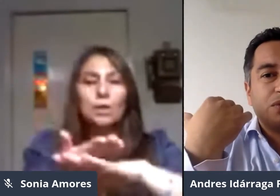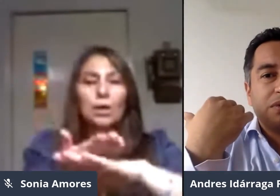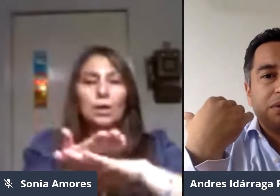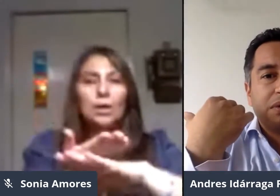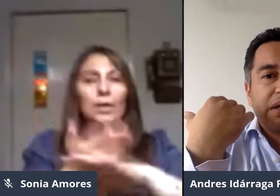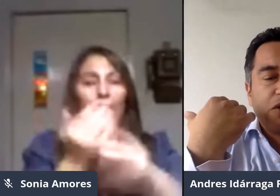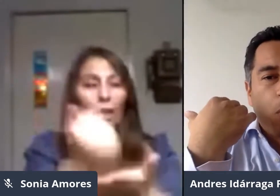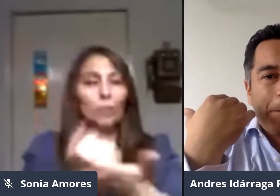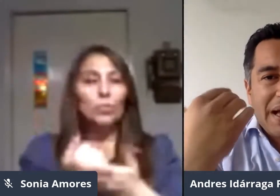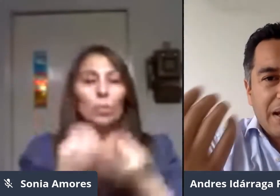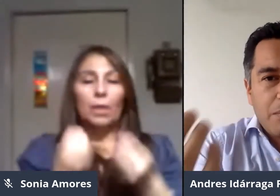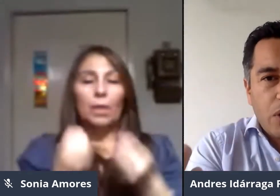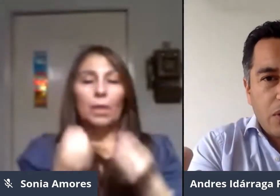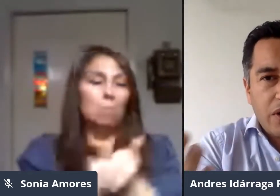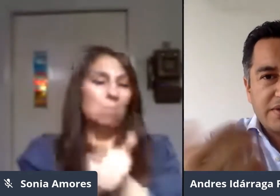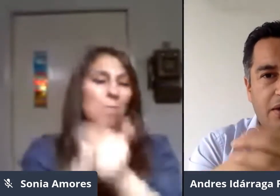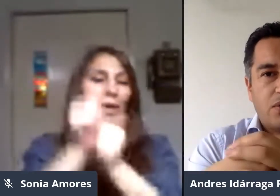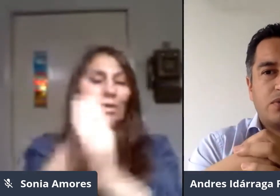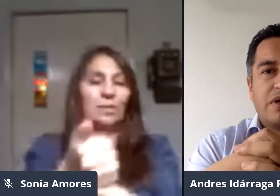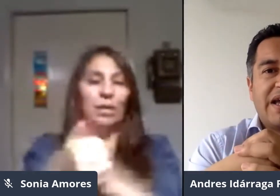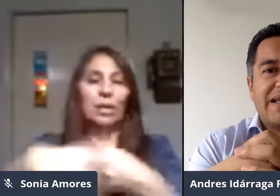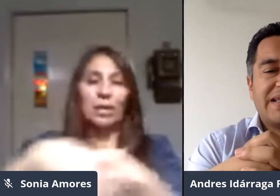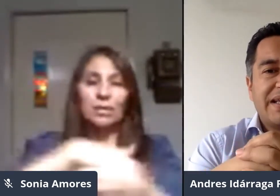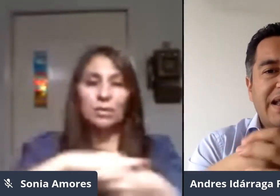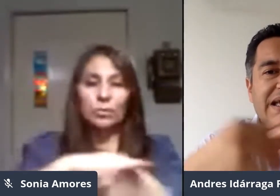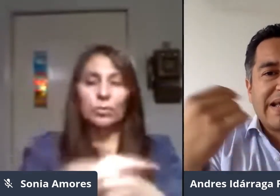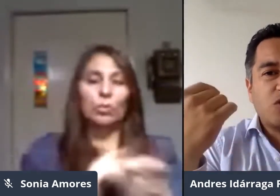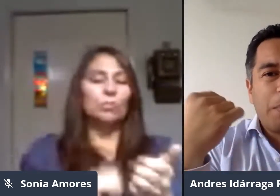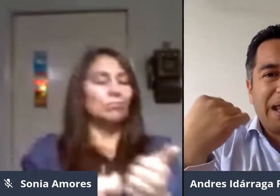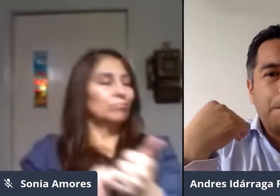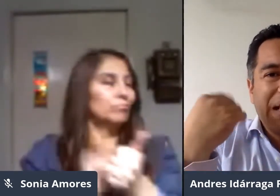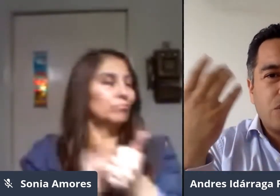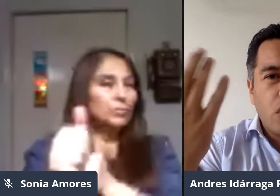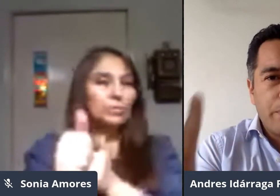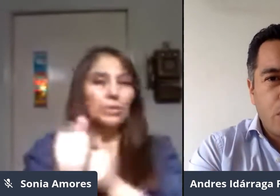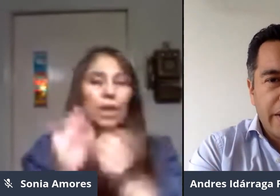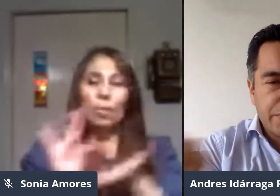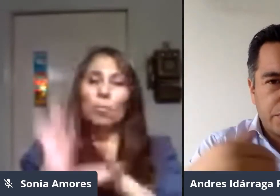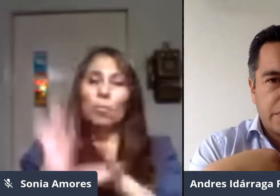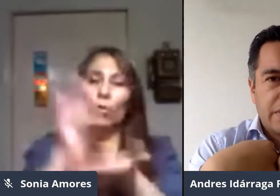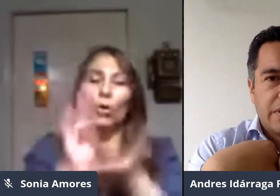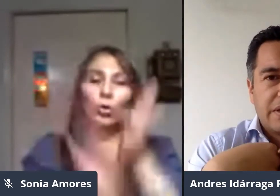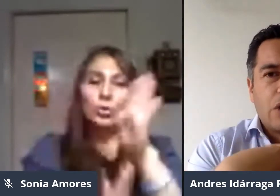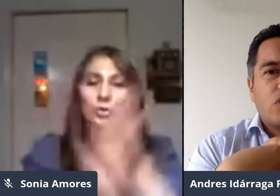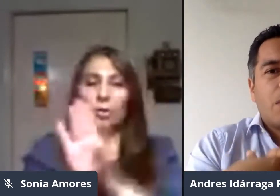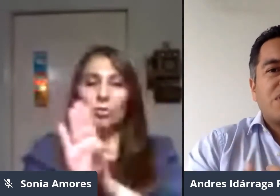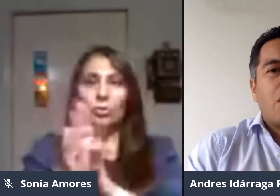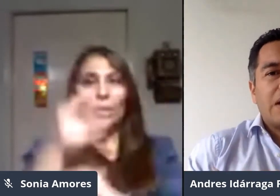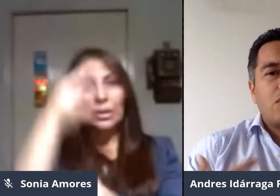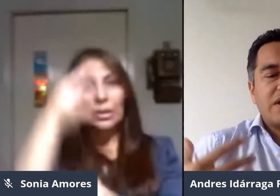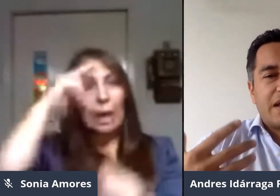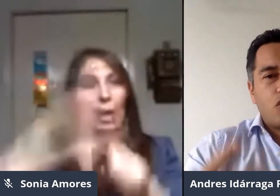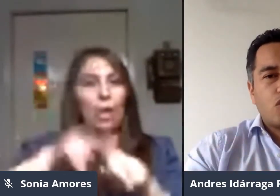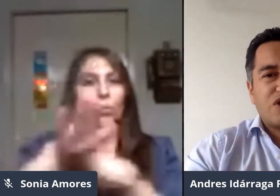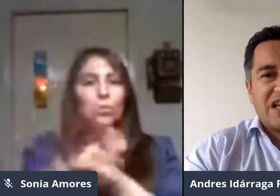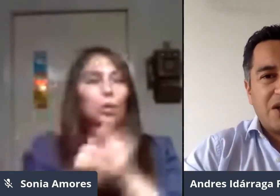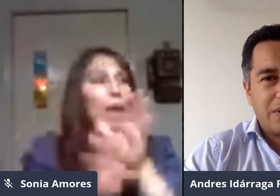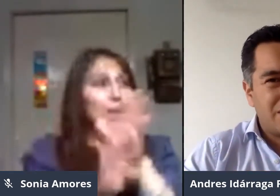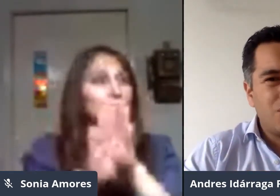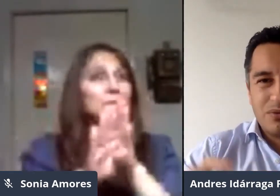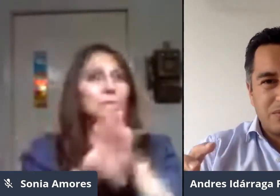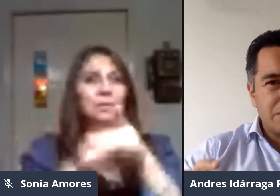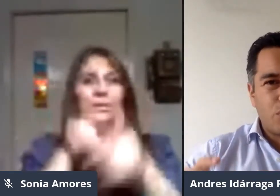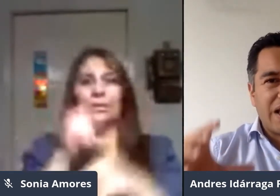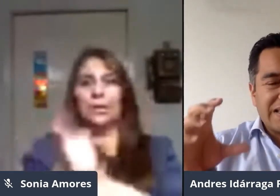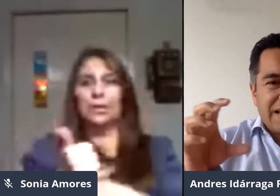¿Qué es eso? Que supere el modelo de desarrollo, es decir, que supere el mito del progreso, que no estamos hablando de desarrollo